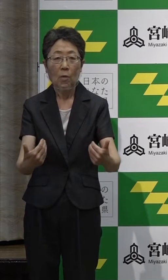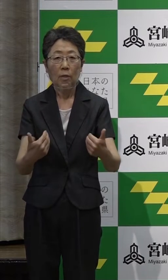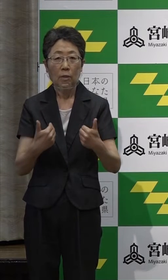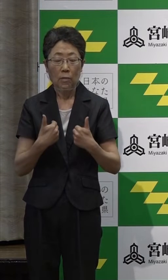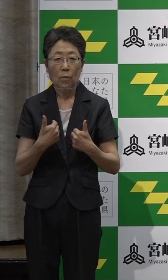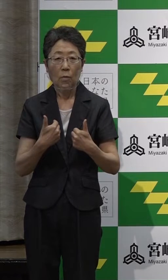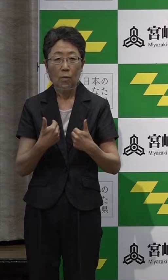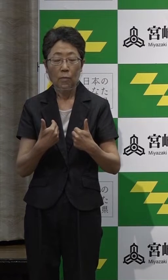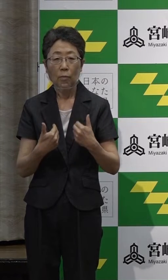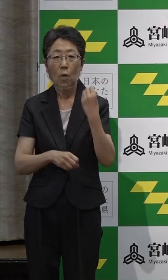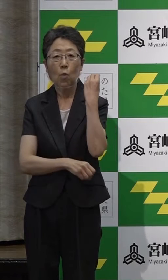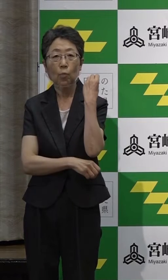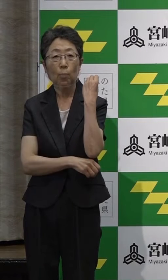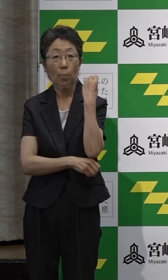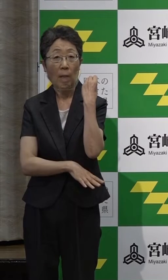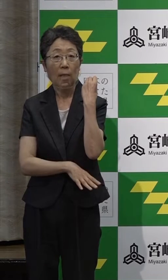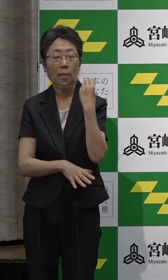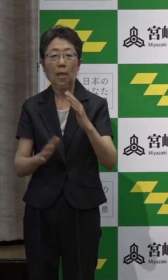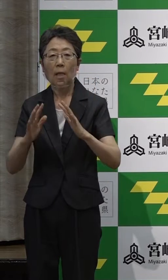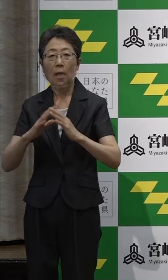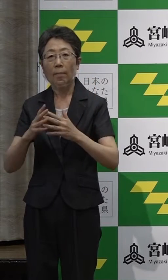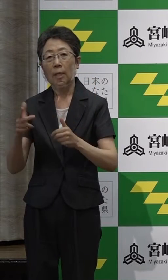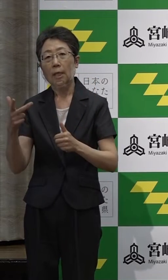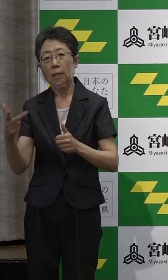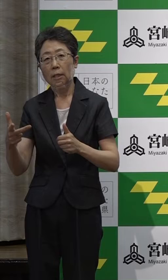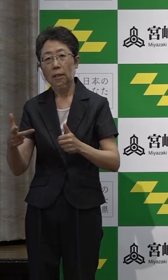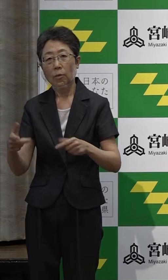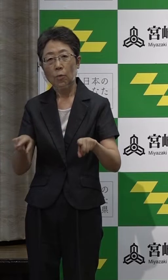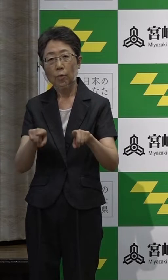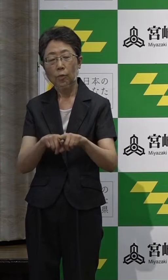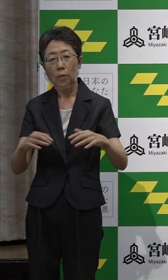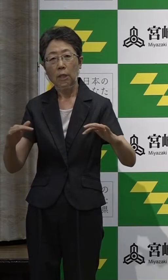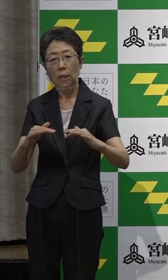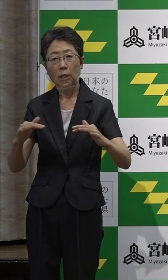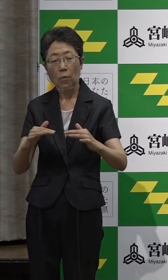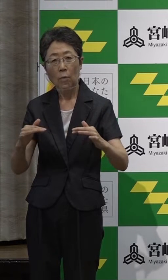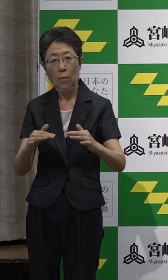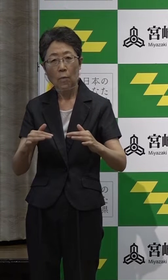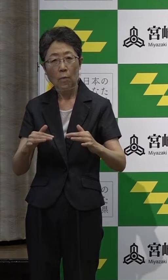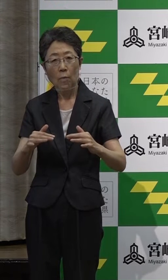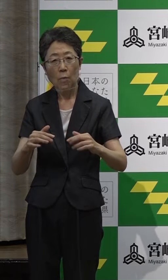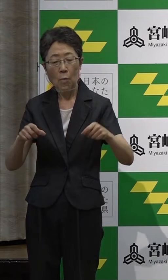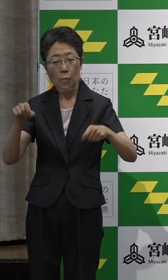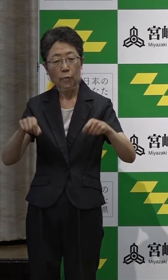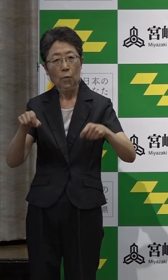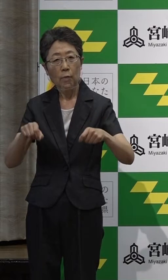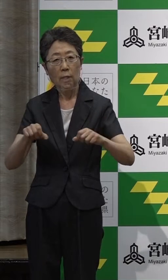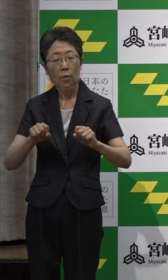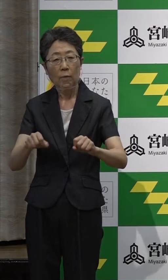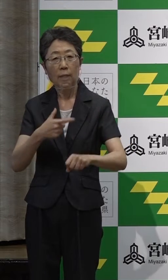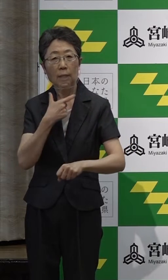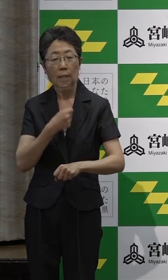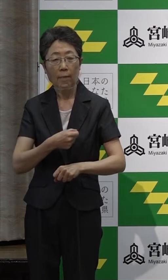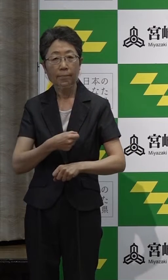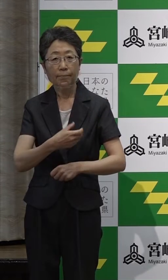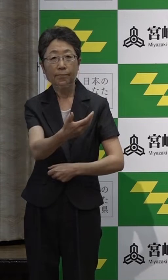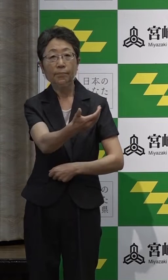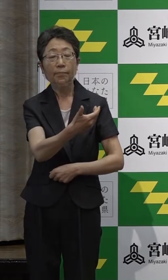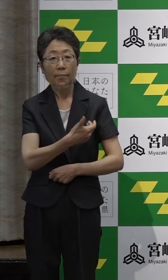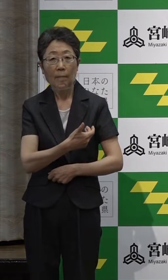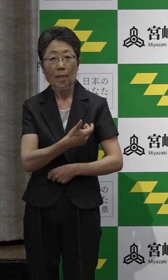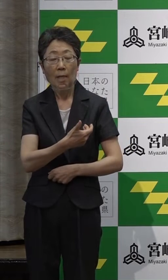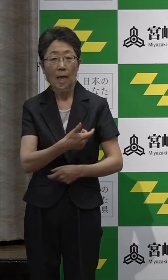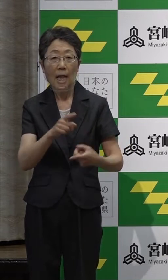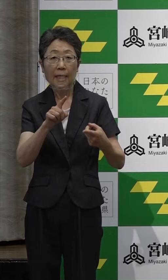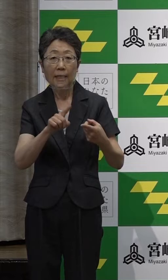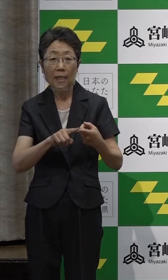て、しっかり宮崎市とそこは議論していきたいと考えております。まあ、議論調整ですね。 ということはそのタイミングが一緒